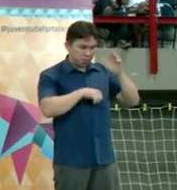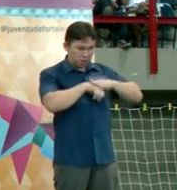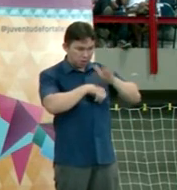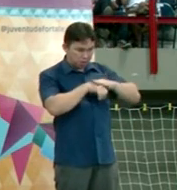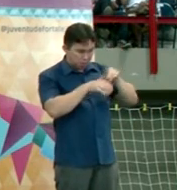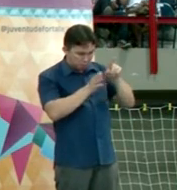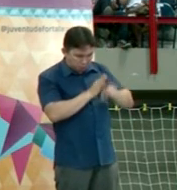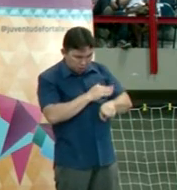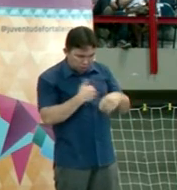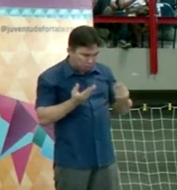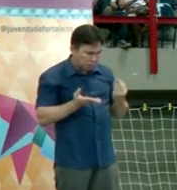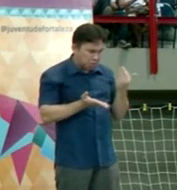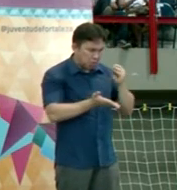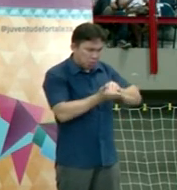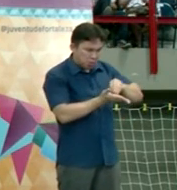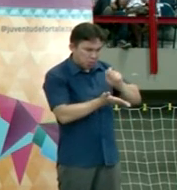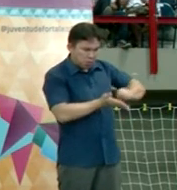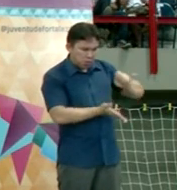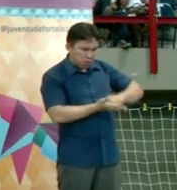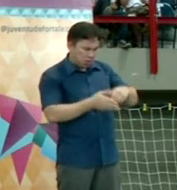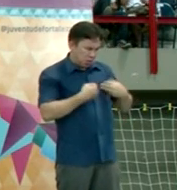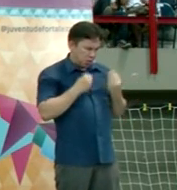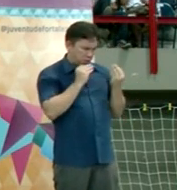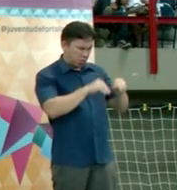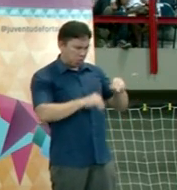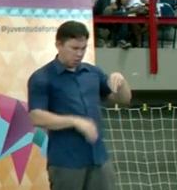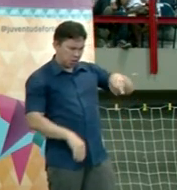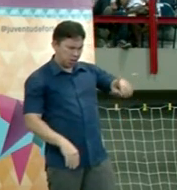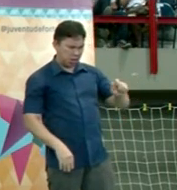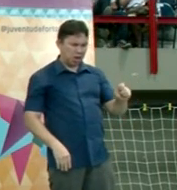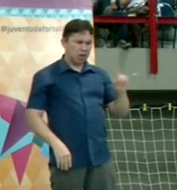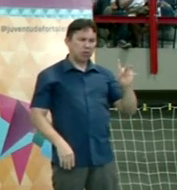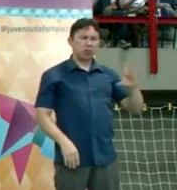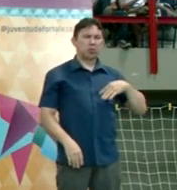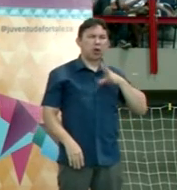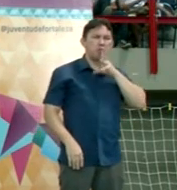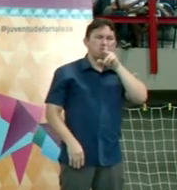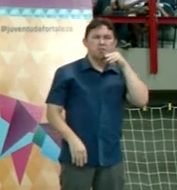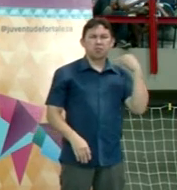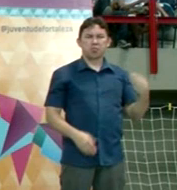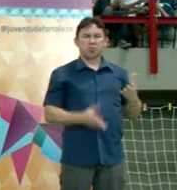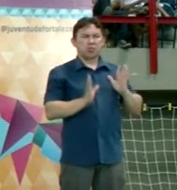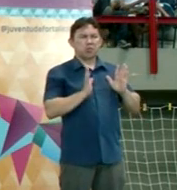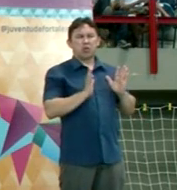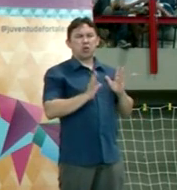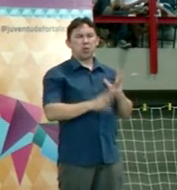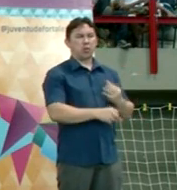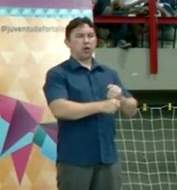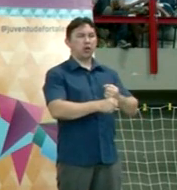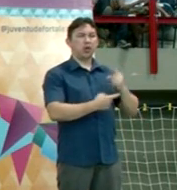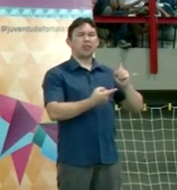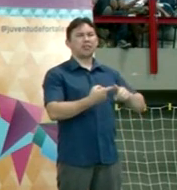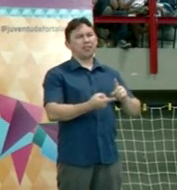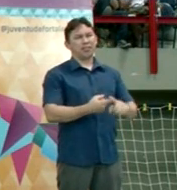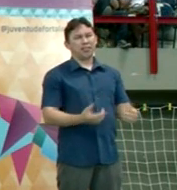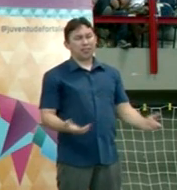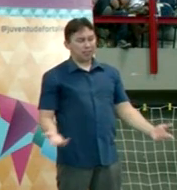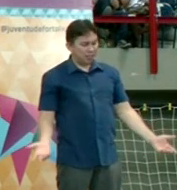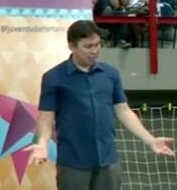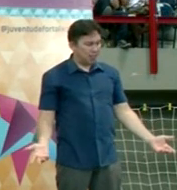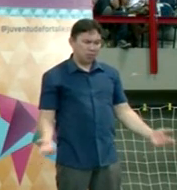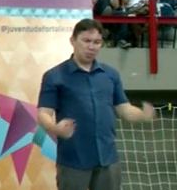da questão não tinha mais o que escrever, aí ele botou NDA ali só para completar. E terceiro, é uma